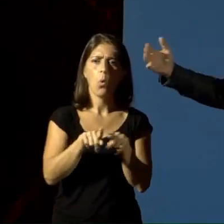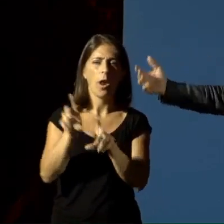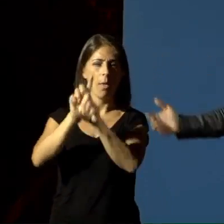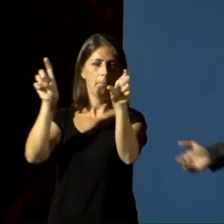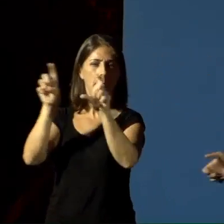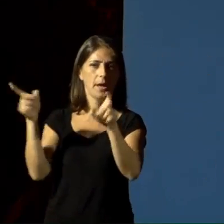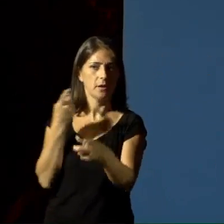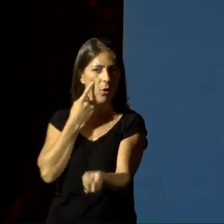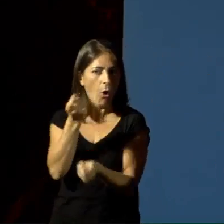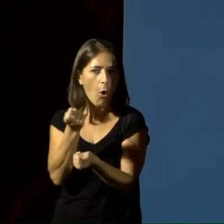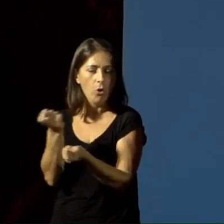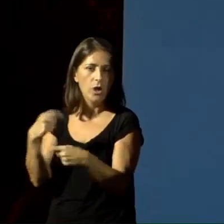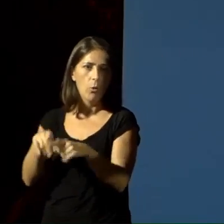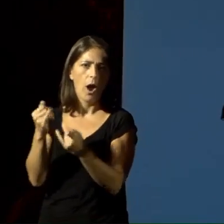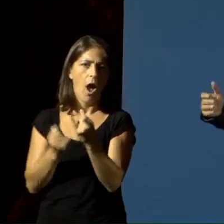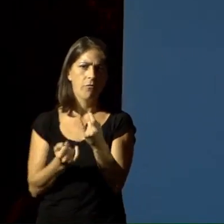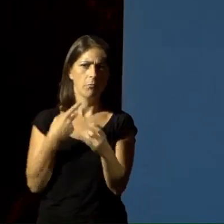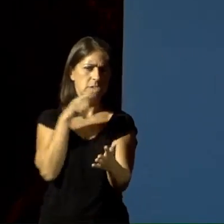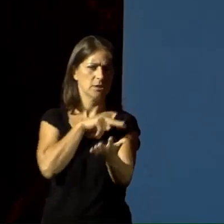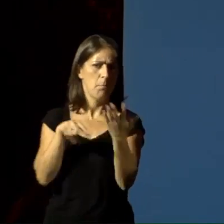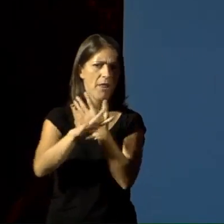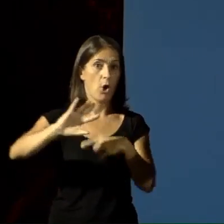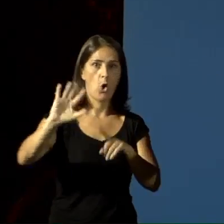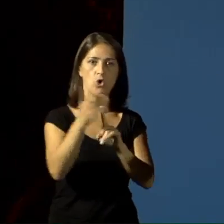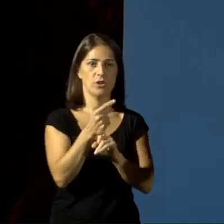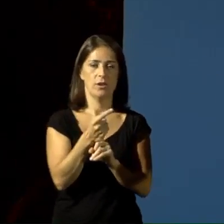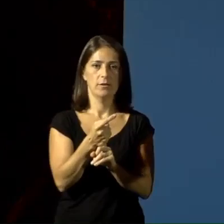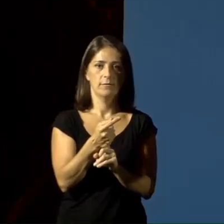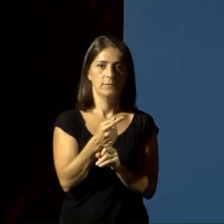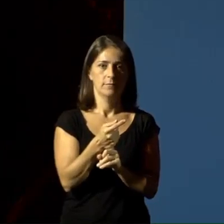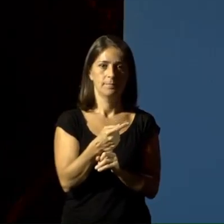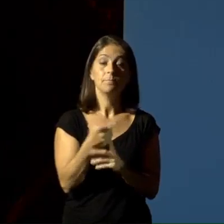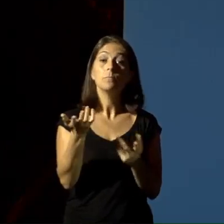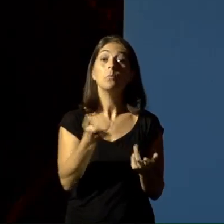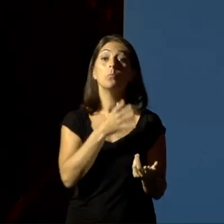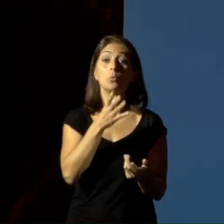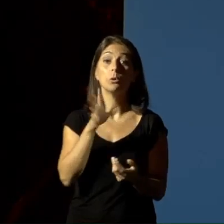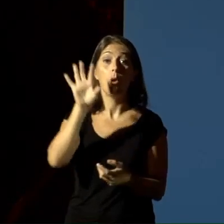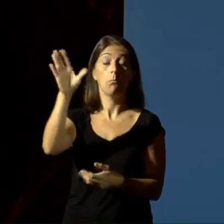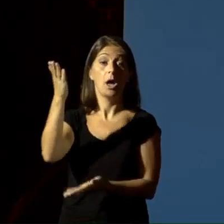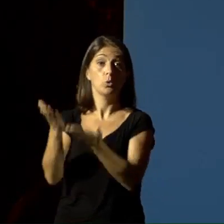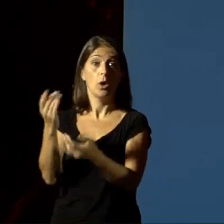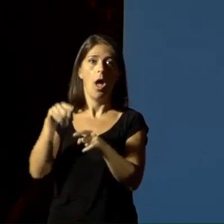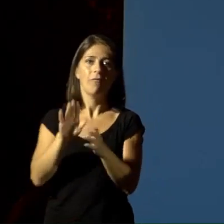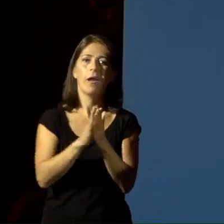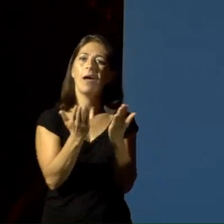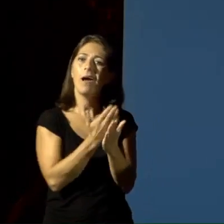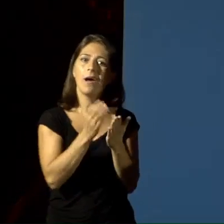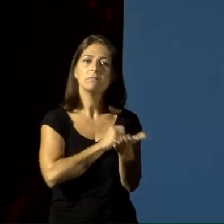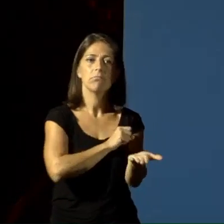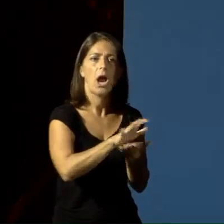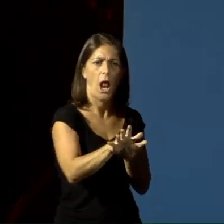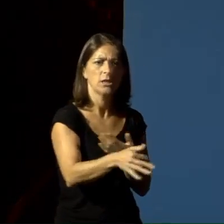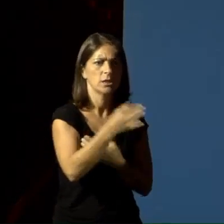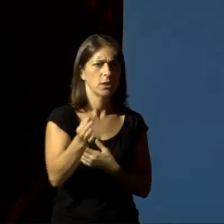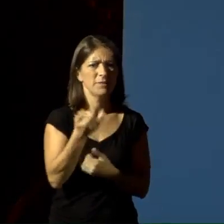as portas e as xanelas para que haxa total transparencia na xestión das portas públicas. Porque un país xusto ten libros de texto gratuitos, se recupera